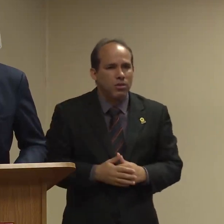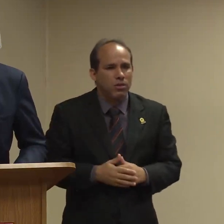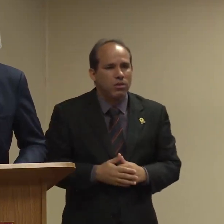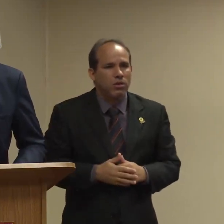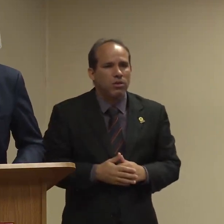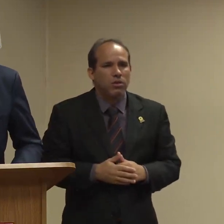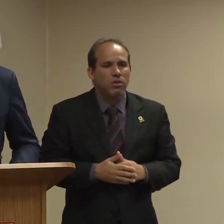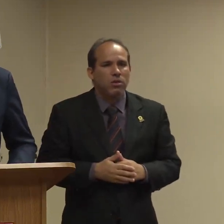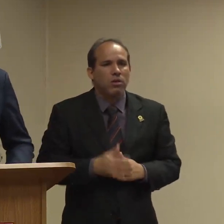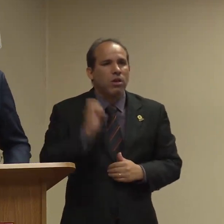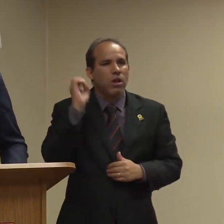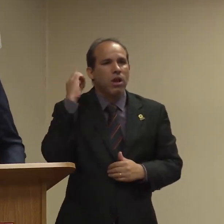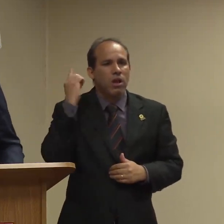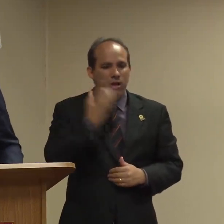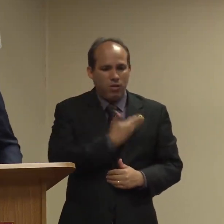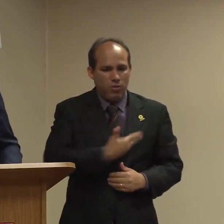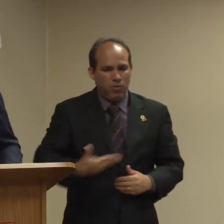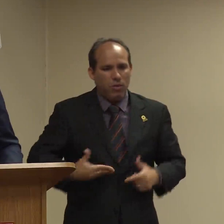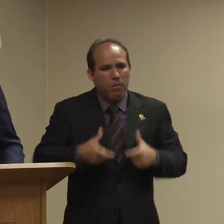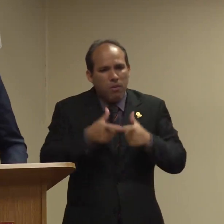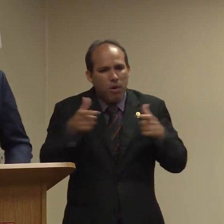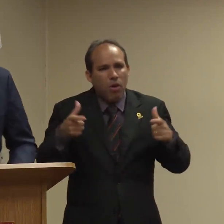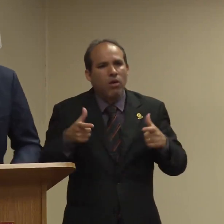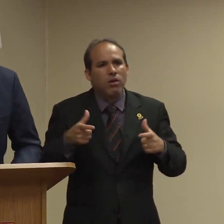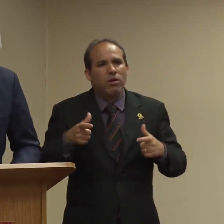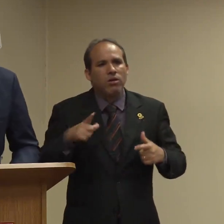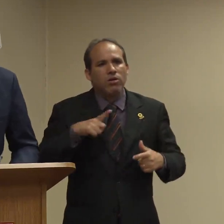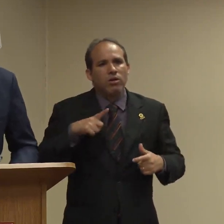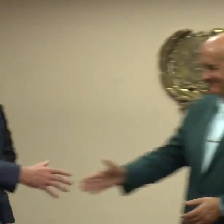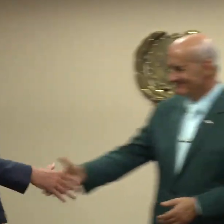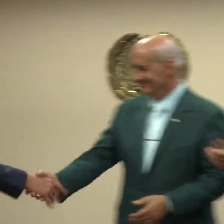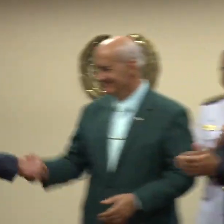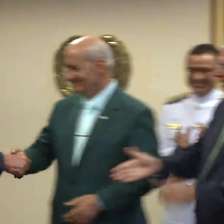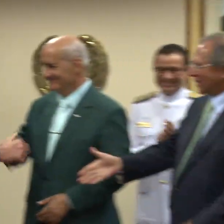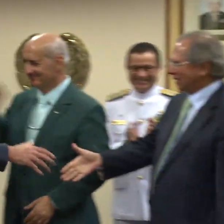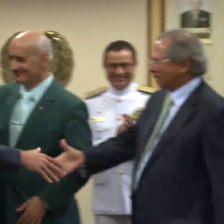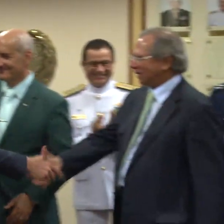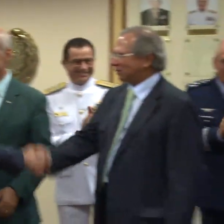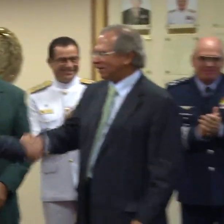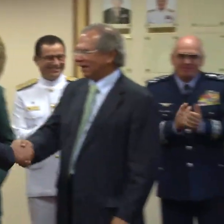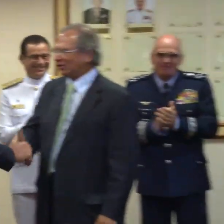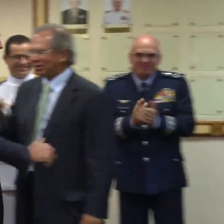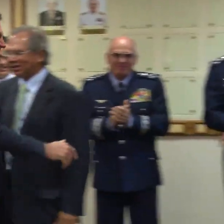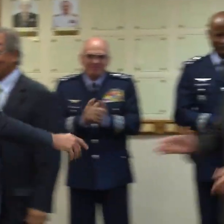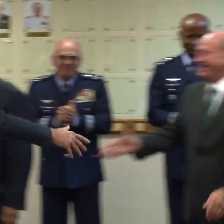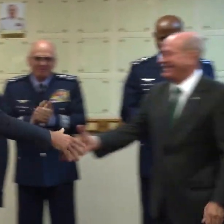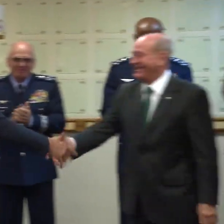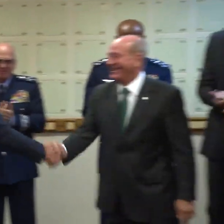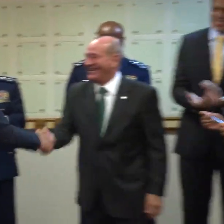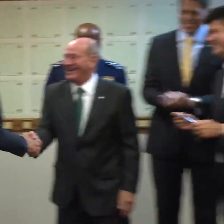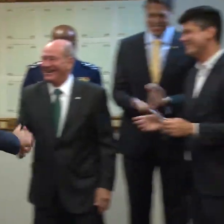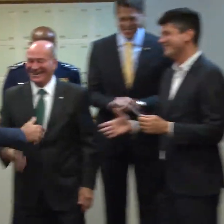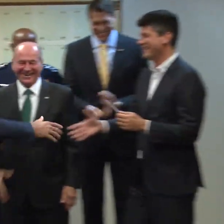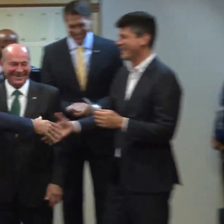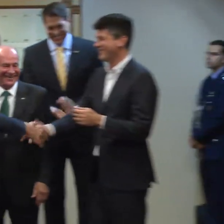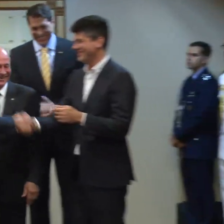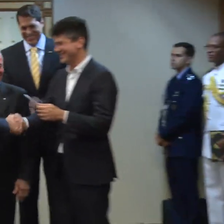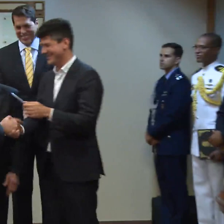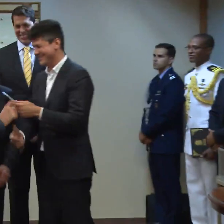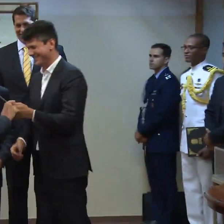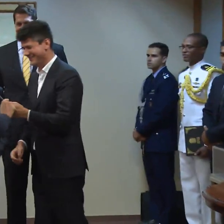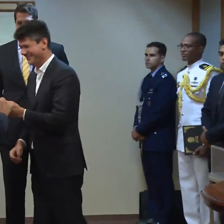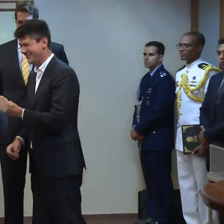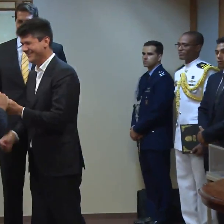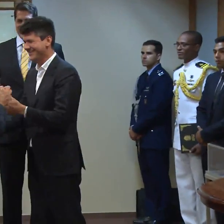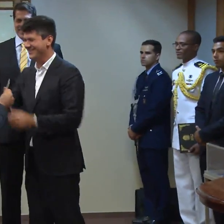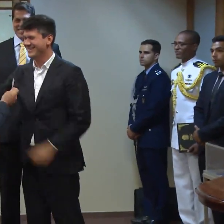ano passado, por parte de uma grande potência mundial. O protocolo de intenção marca a segunda etapa do